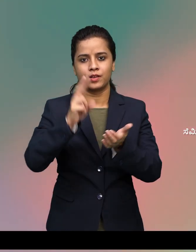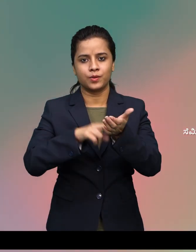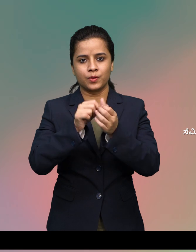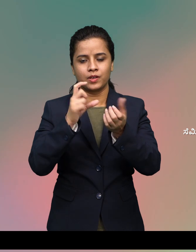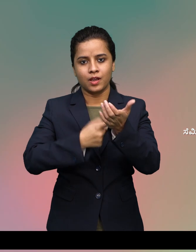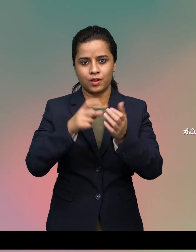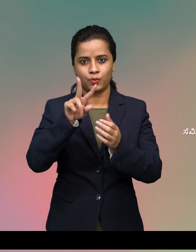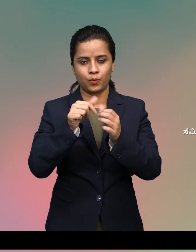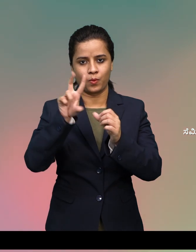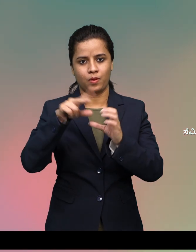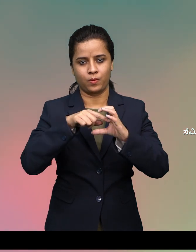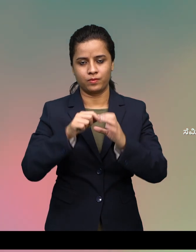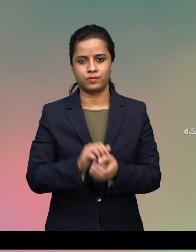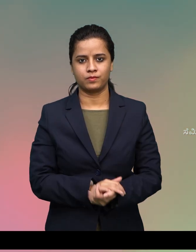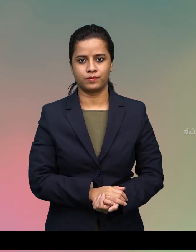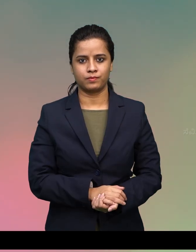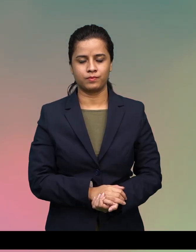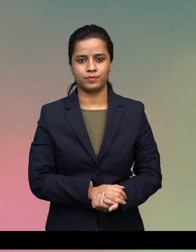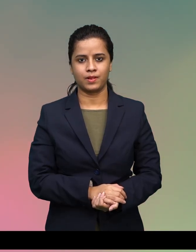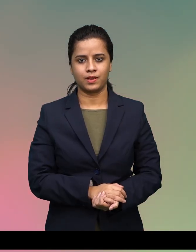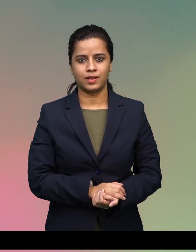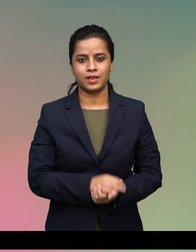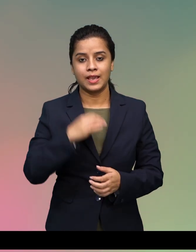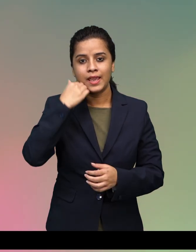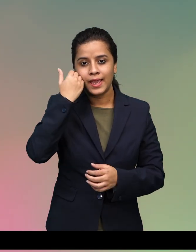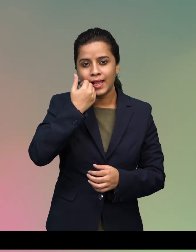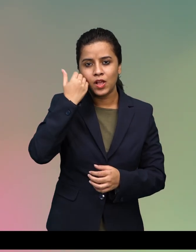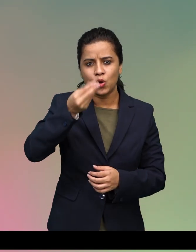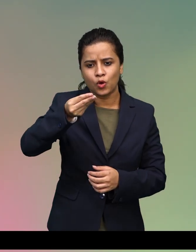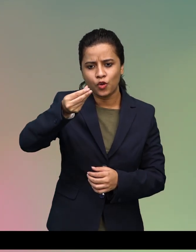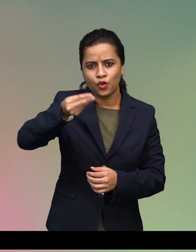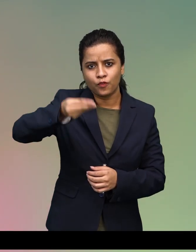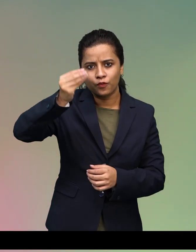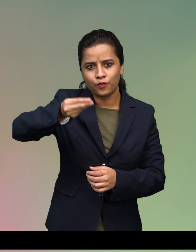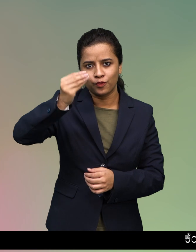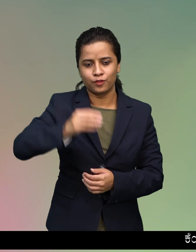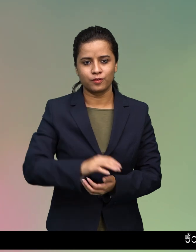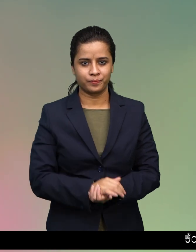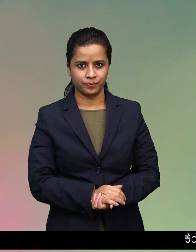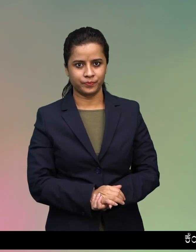ಪ್ಲಾಸ್ಮಾ, ಕೆಂಪು ರಕ್ತ ಕಣಗಳು,